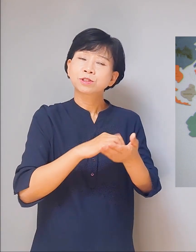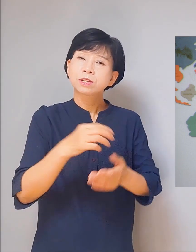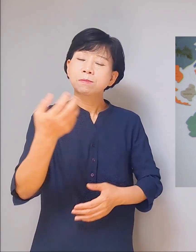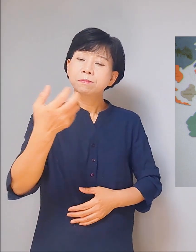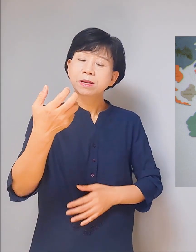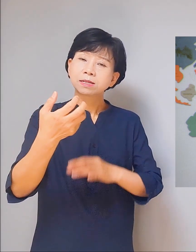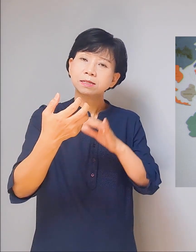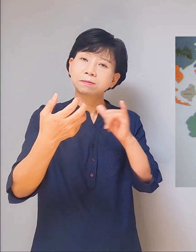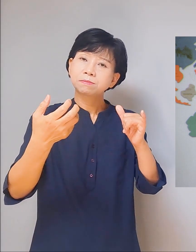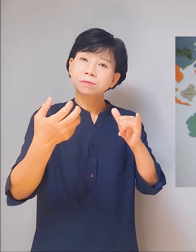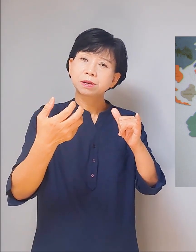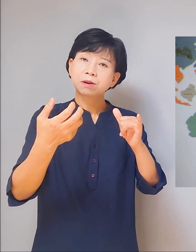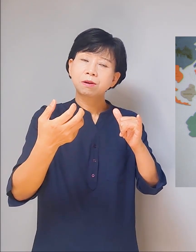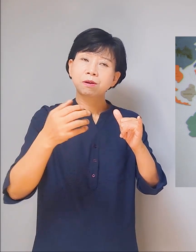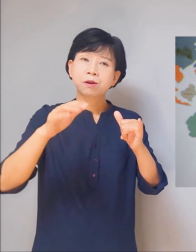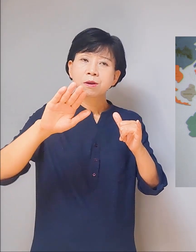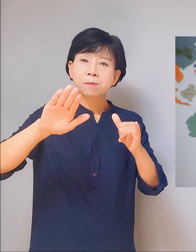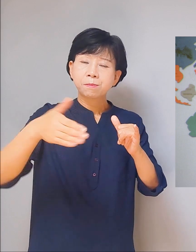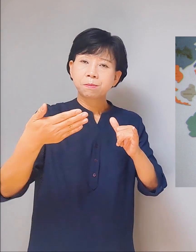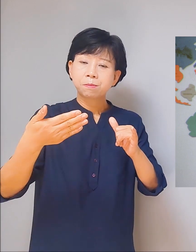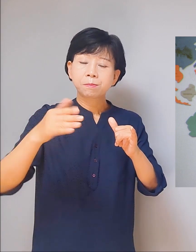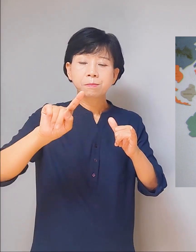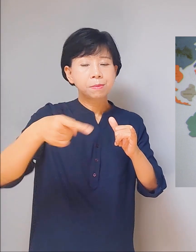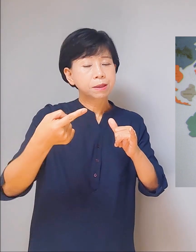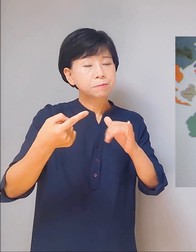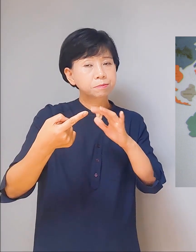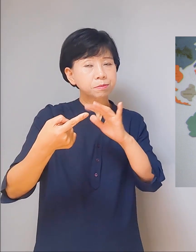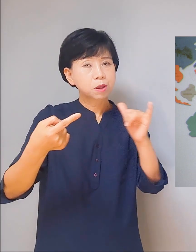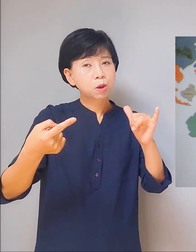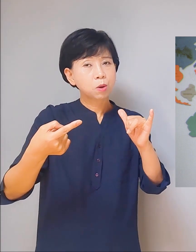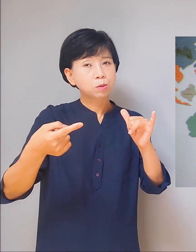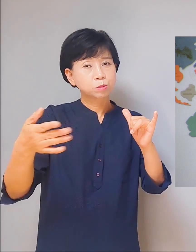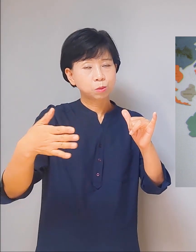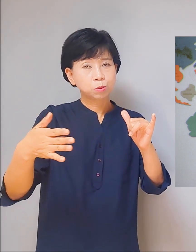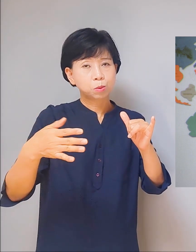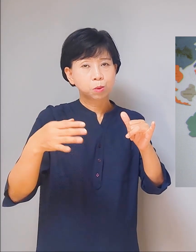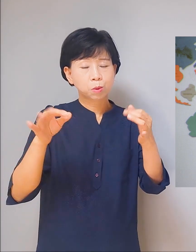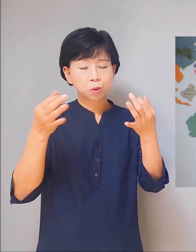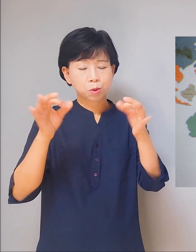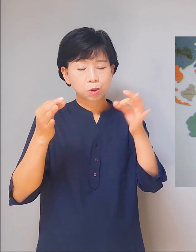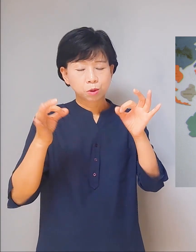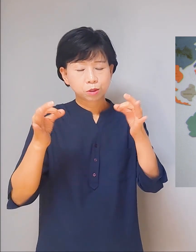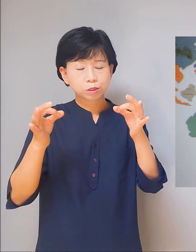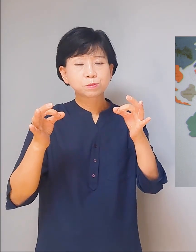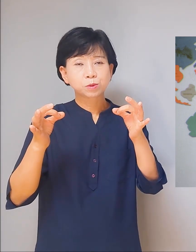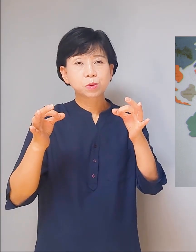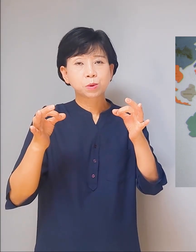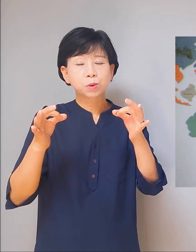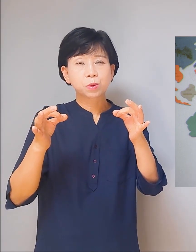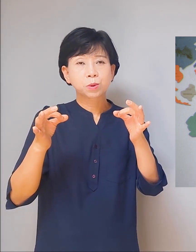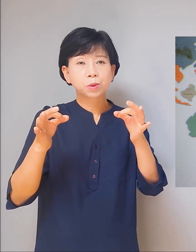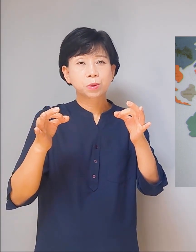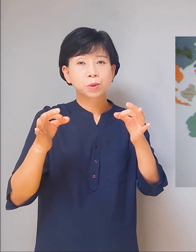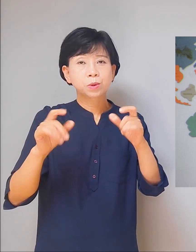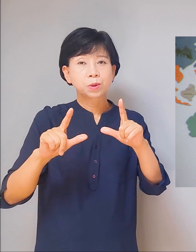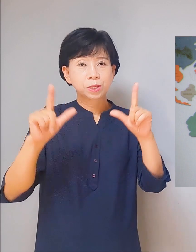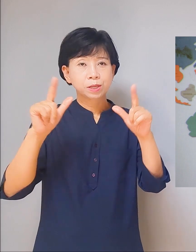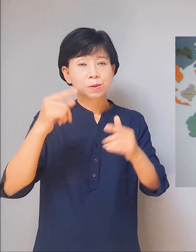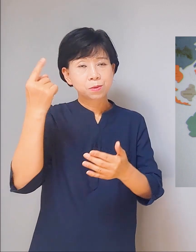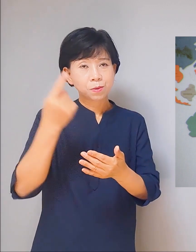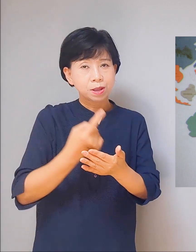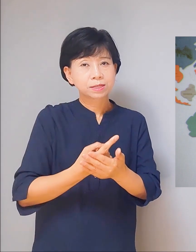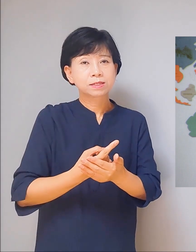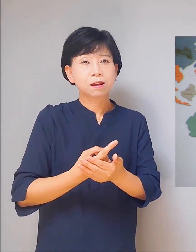정도 이렇게 금요일 날 와서 같이 막 조명도 막 이렇게 하고 같이 이렇게